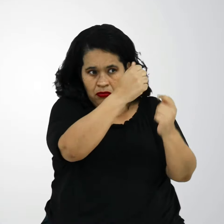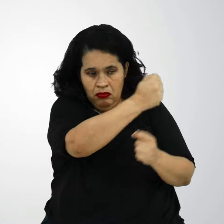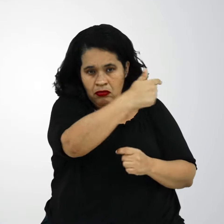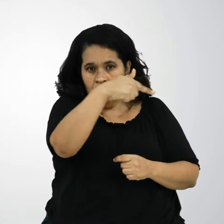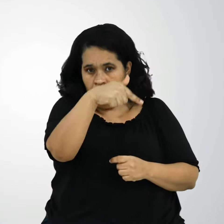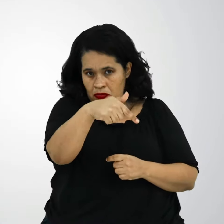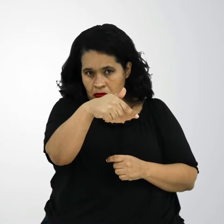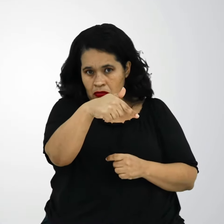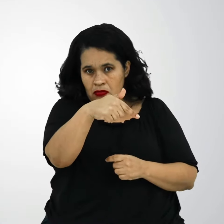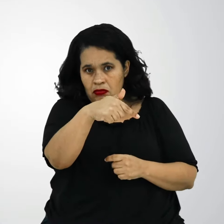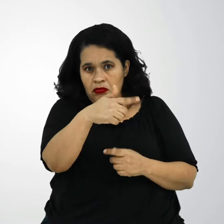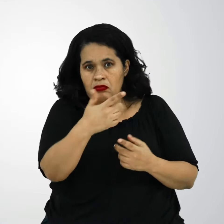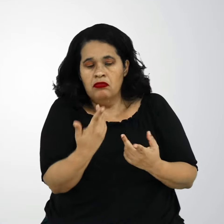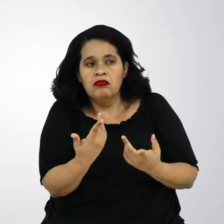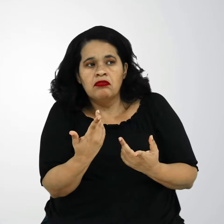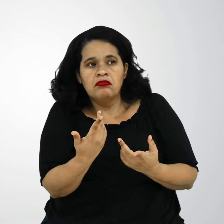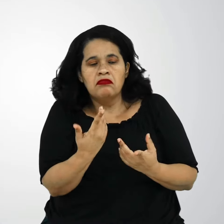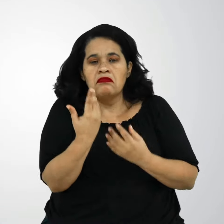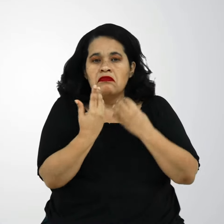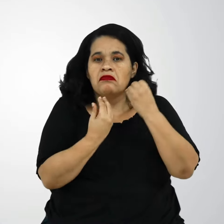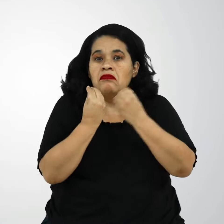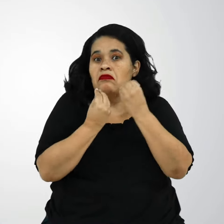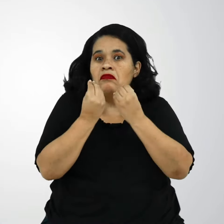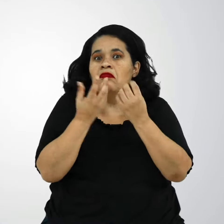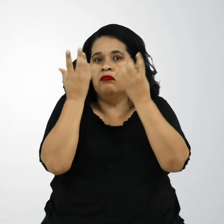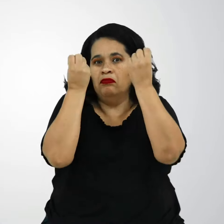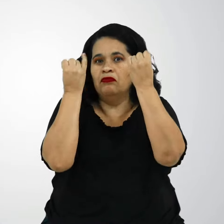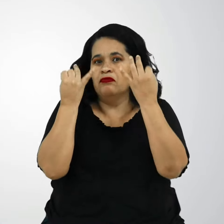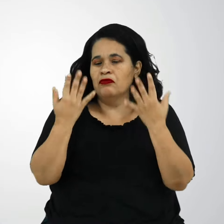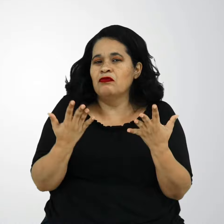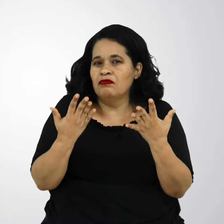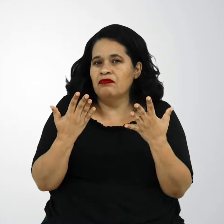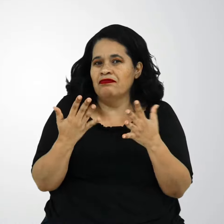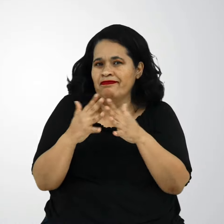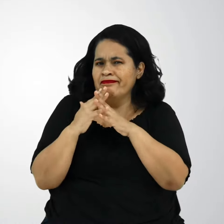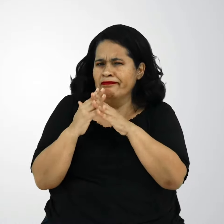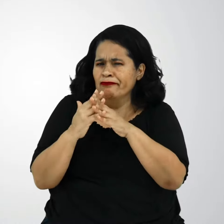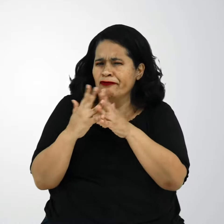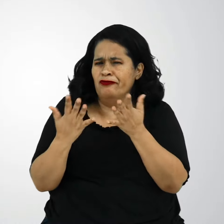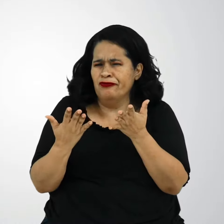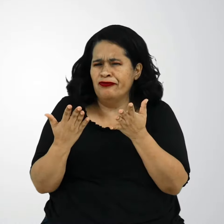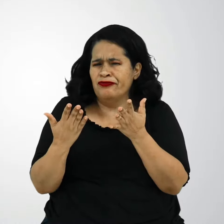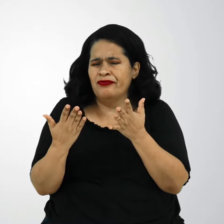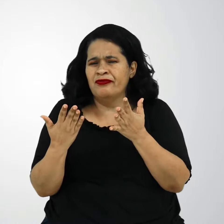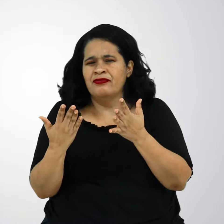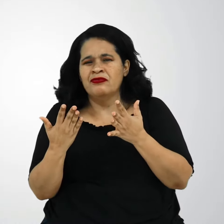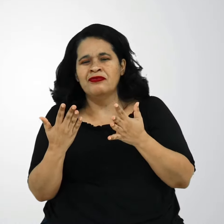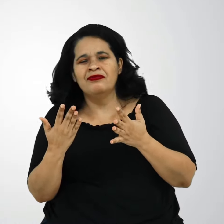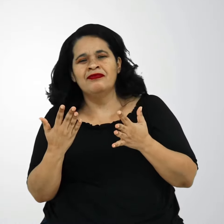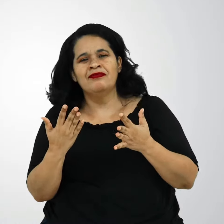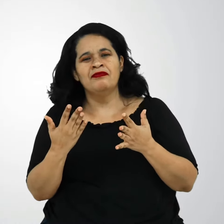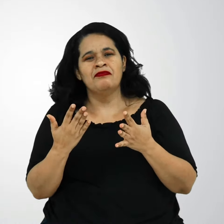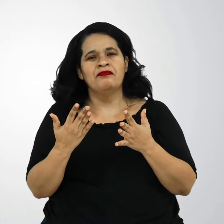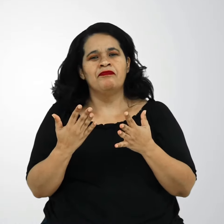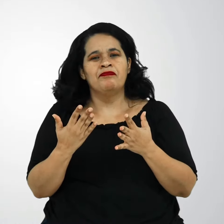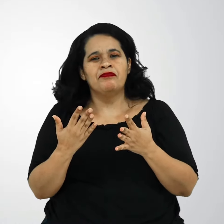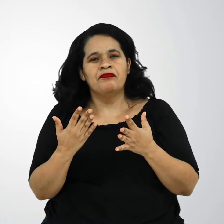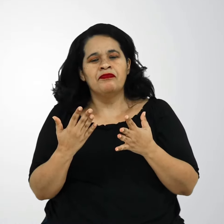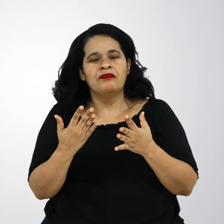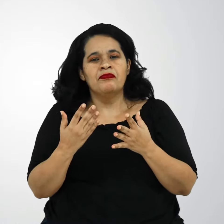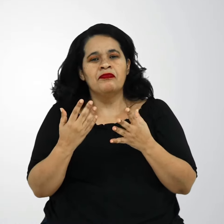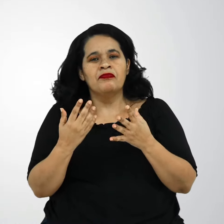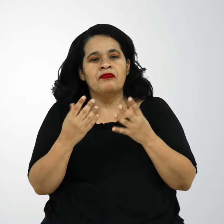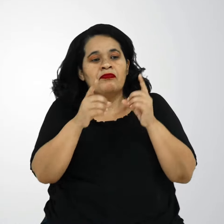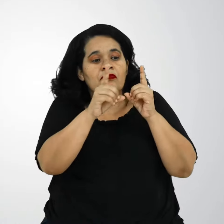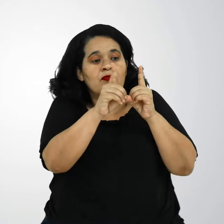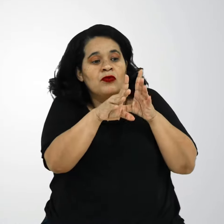têm que bater mesmo, senão eles vão ter algumas complicações de justificar algumas